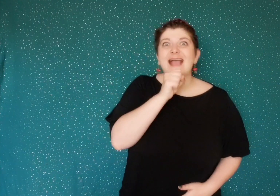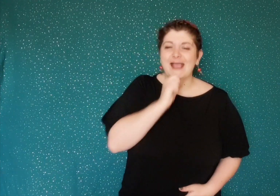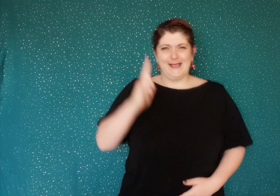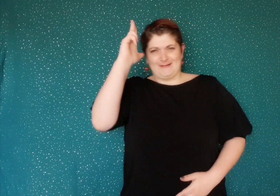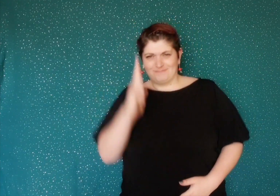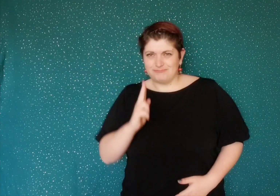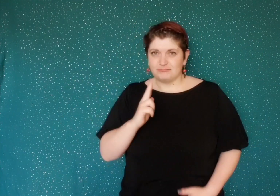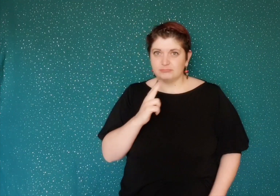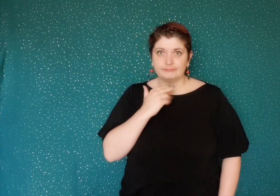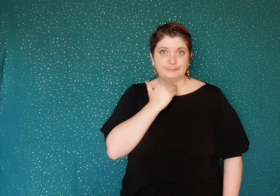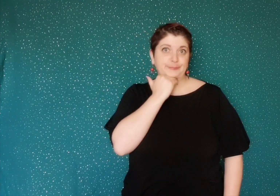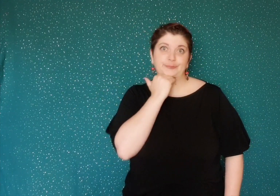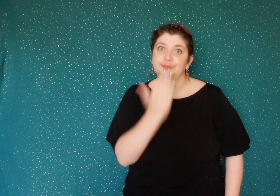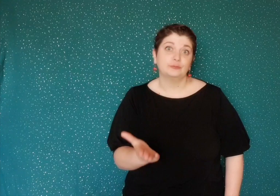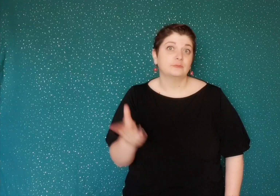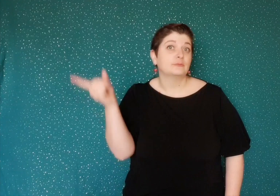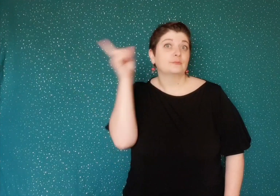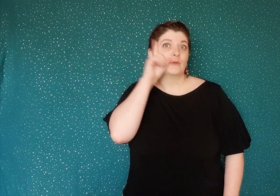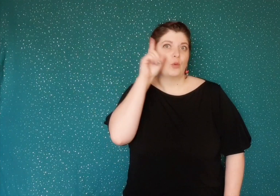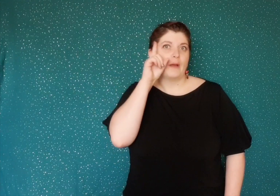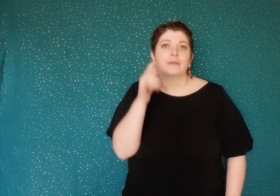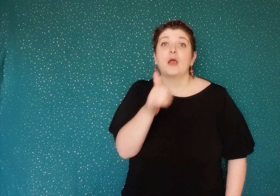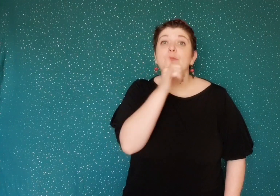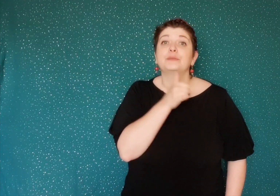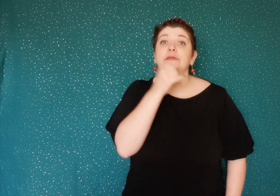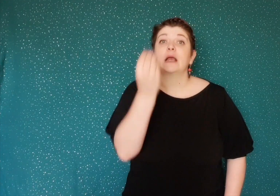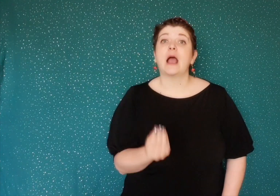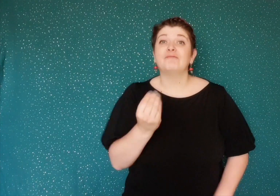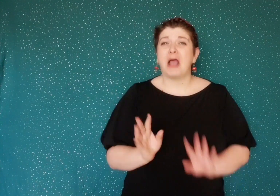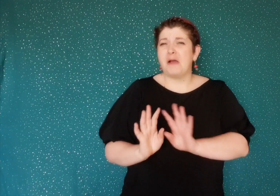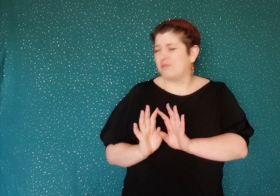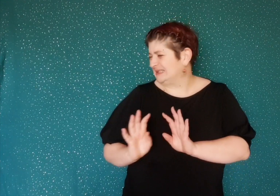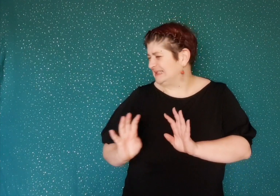mais elle n'arrivait pas à s'y mettre.